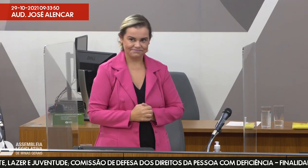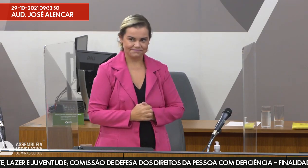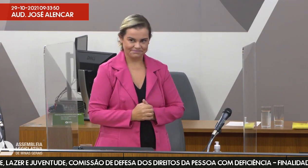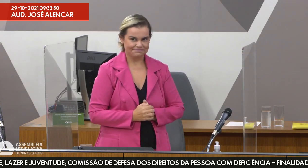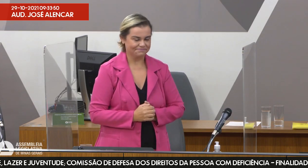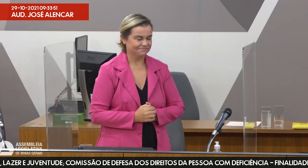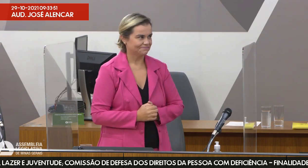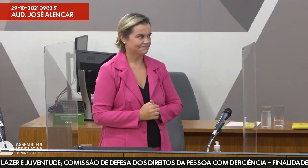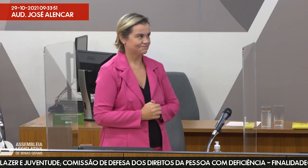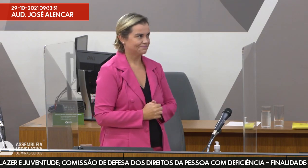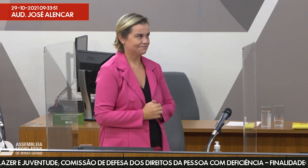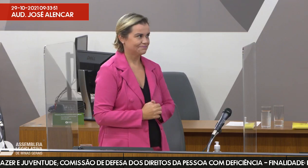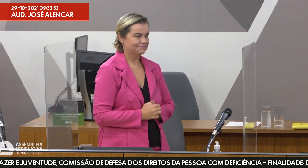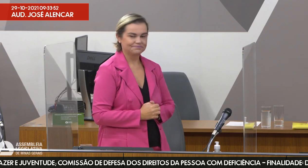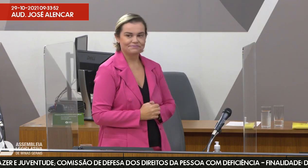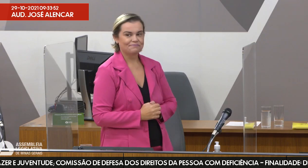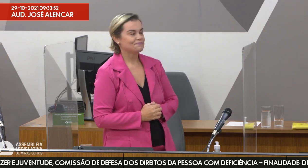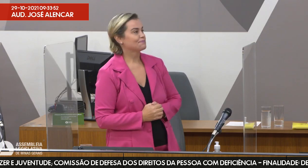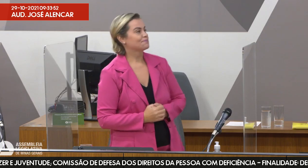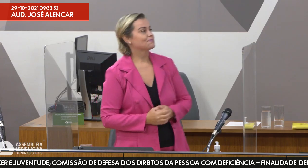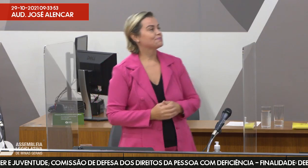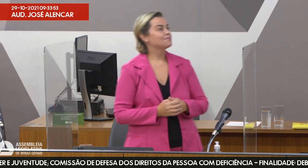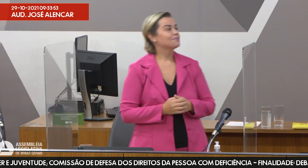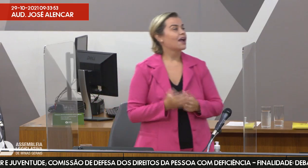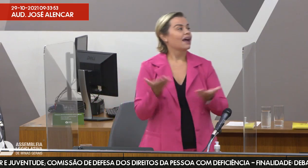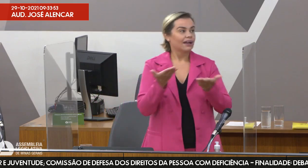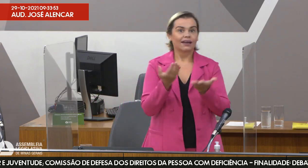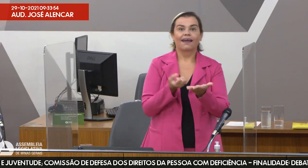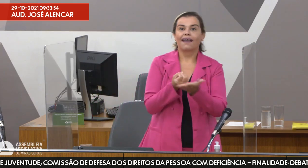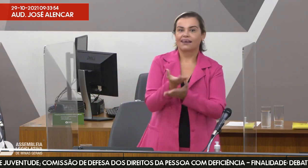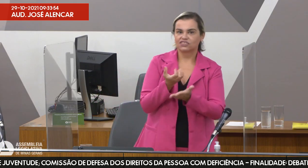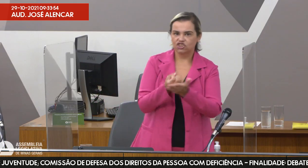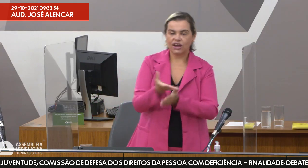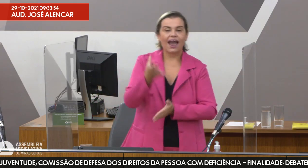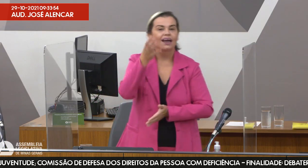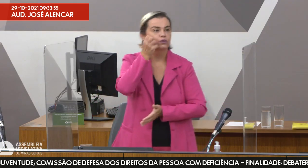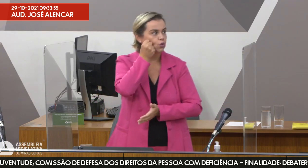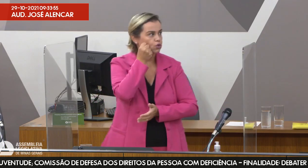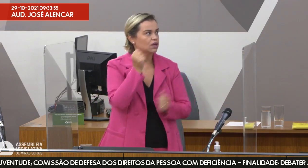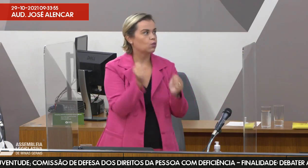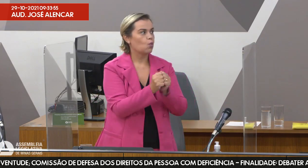violência contra qualquer pessoa.